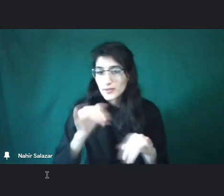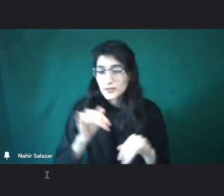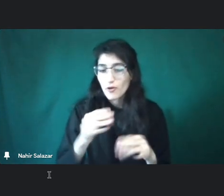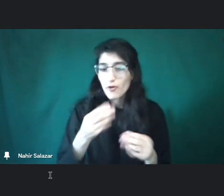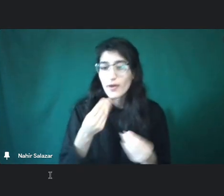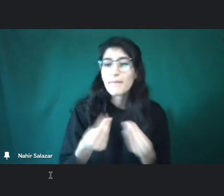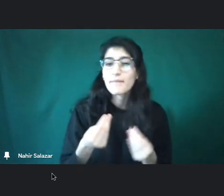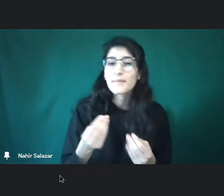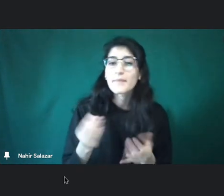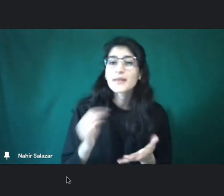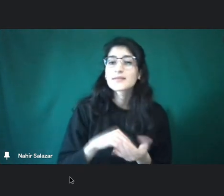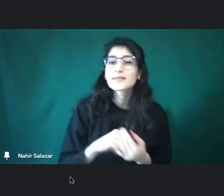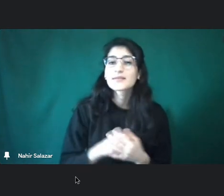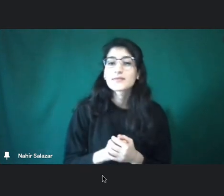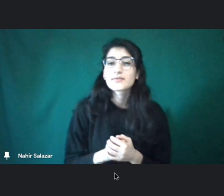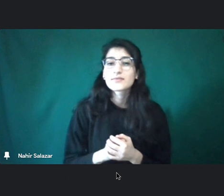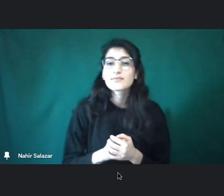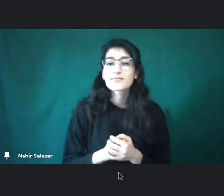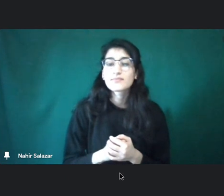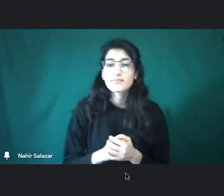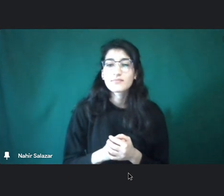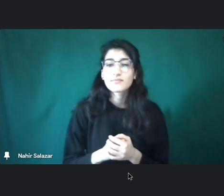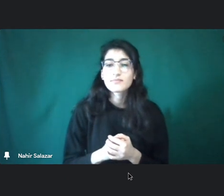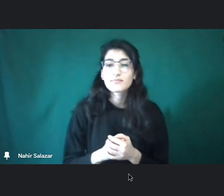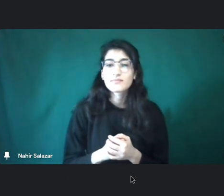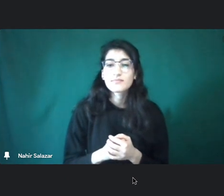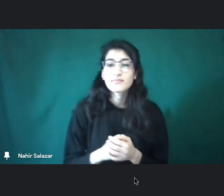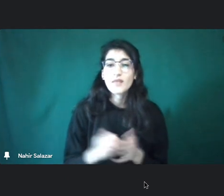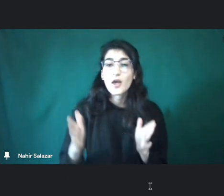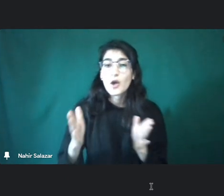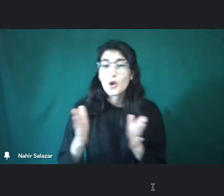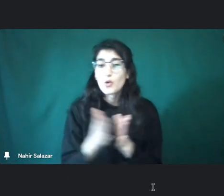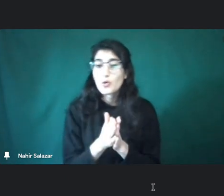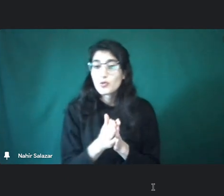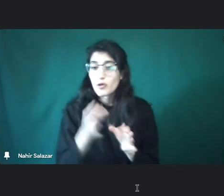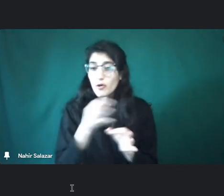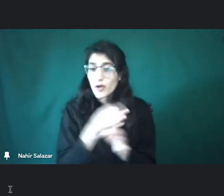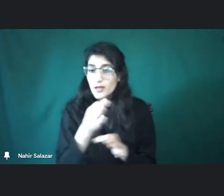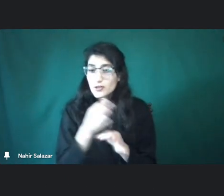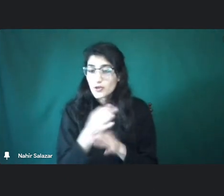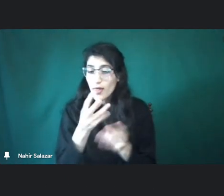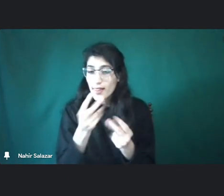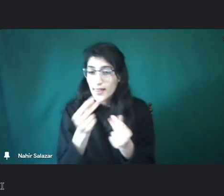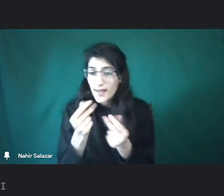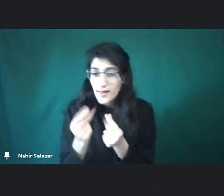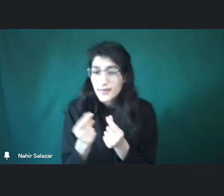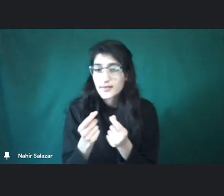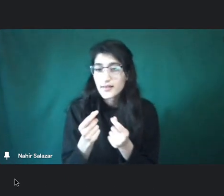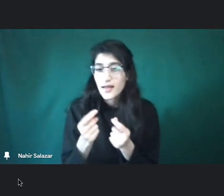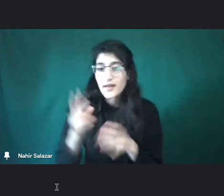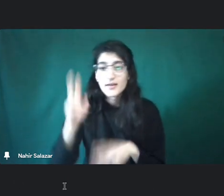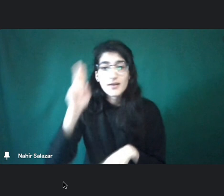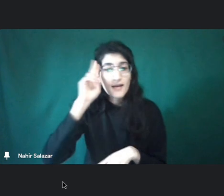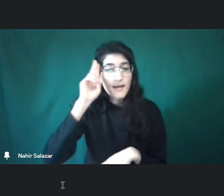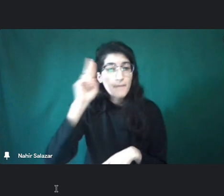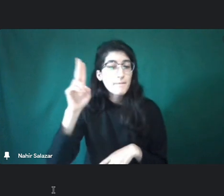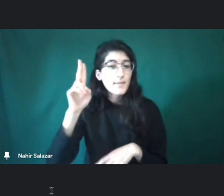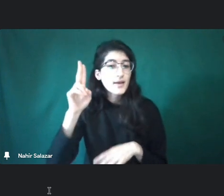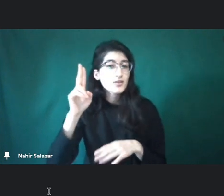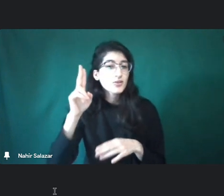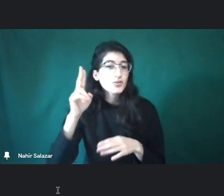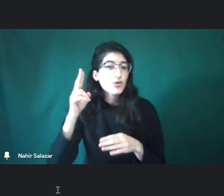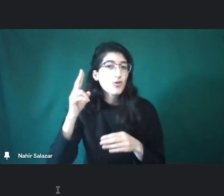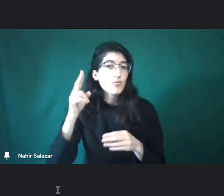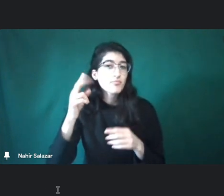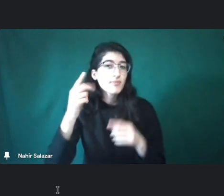Junto con una educación de calidad y respeto para la diversidad cultural y